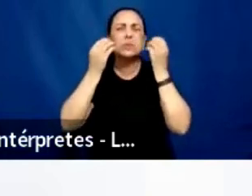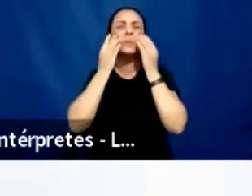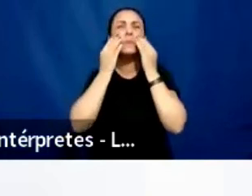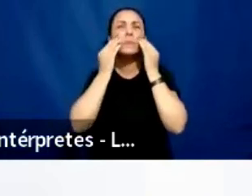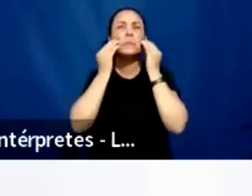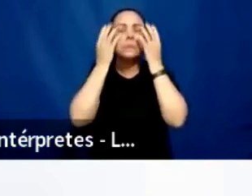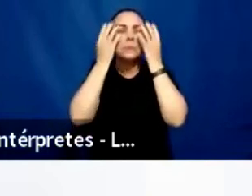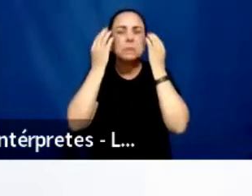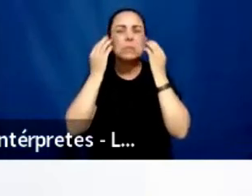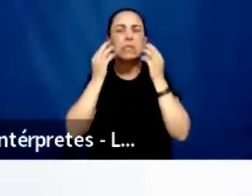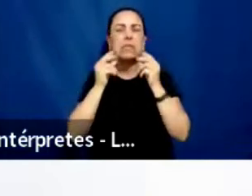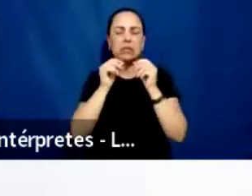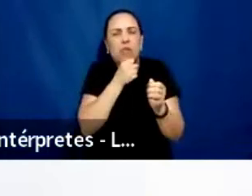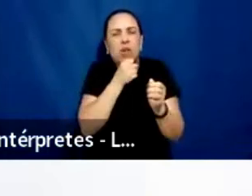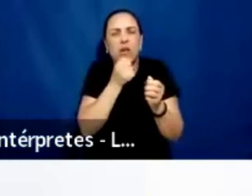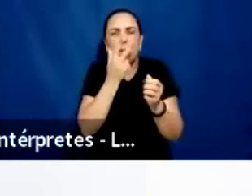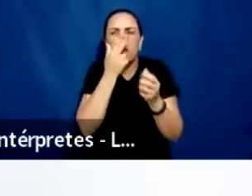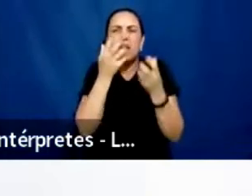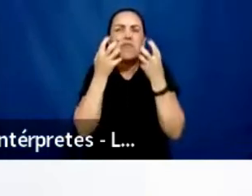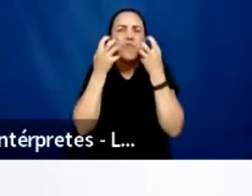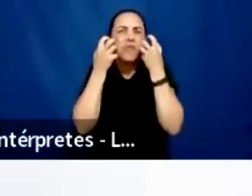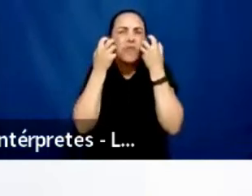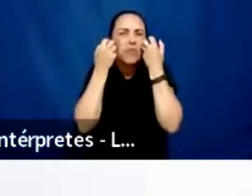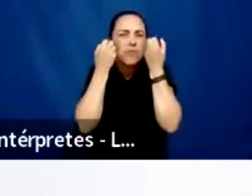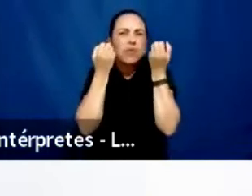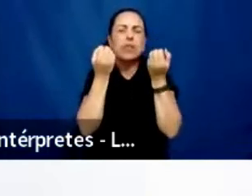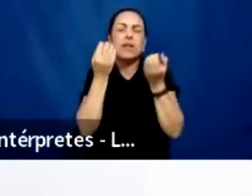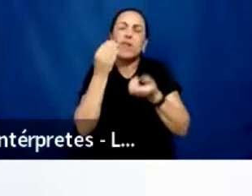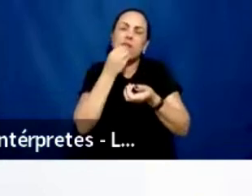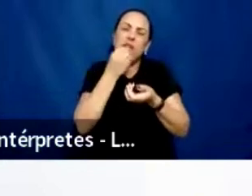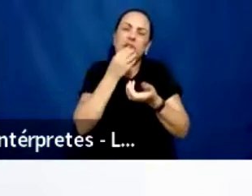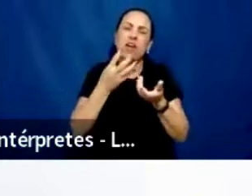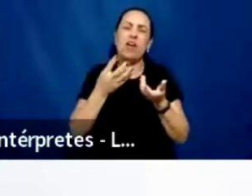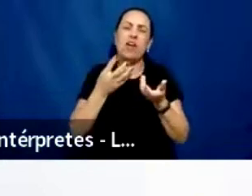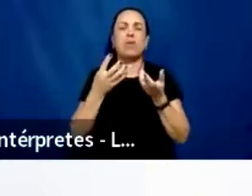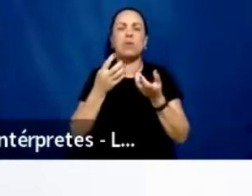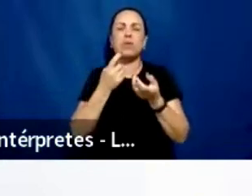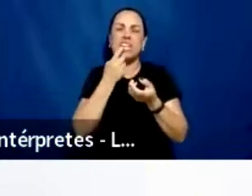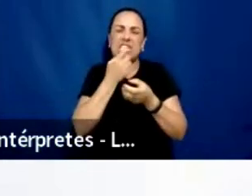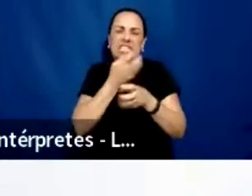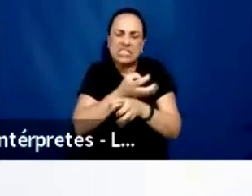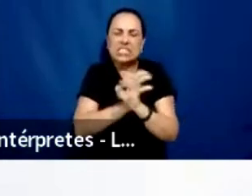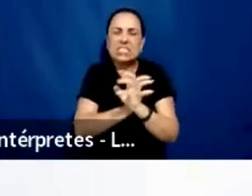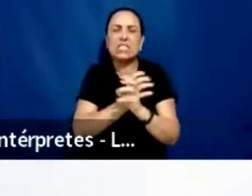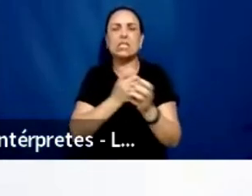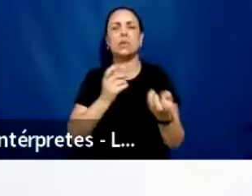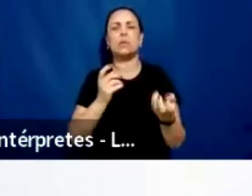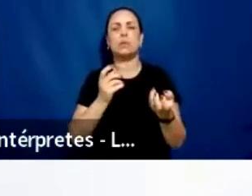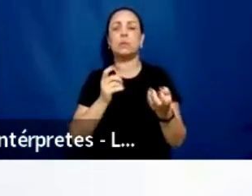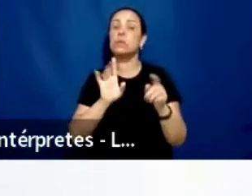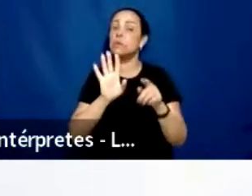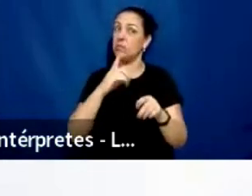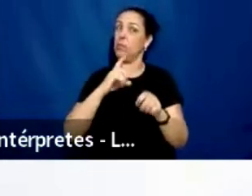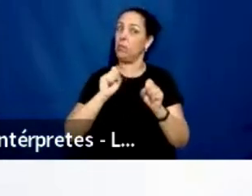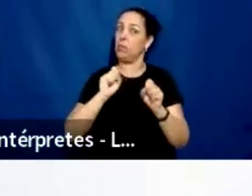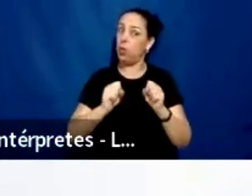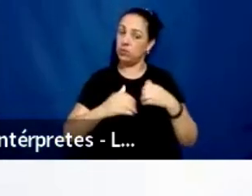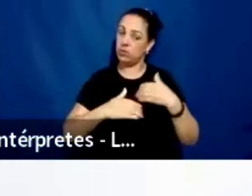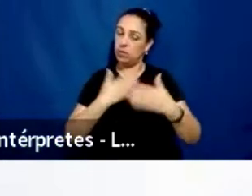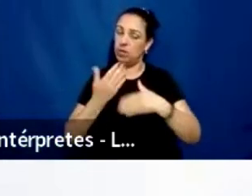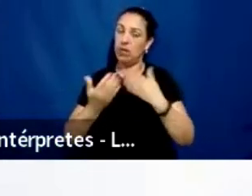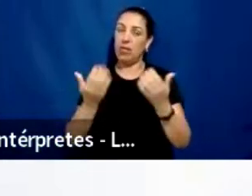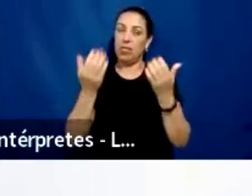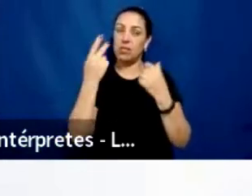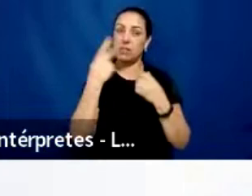tecido do colágeno, ele também causa a mutação do DNA, ali desencadeando os cânceres, destrói